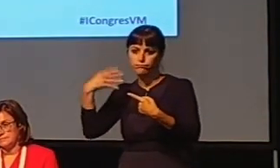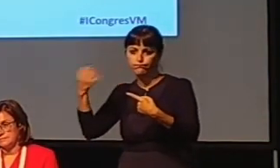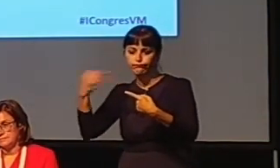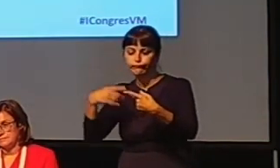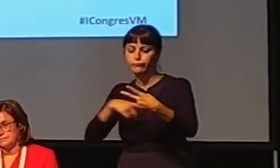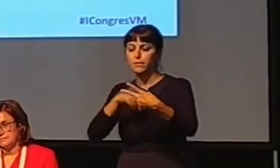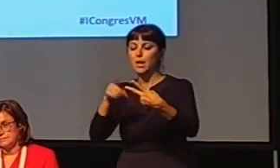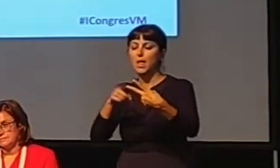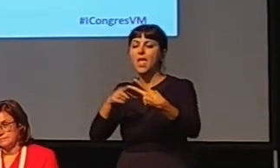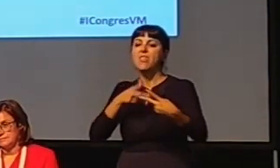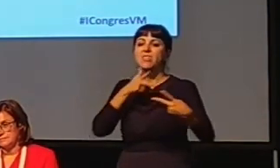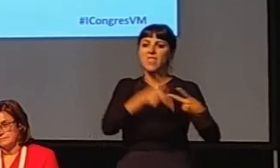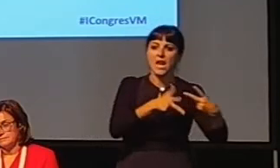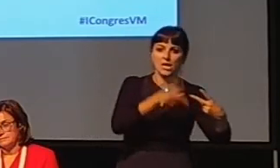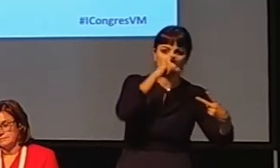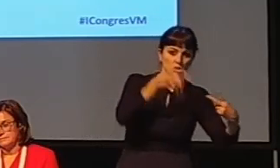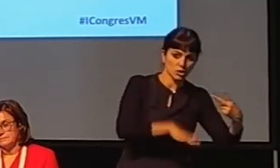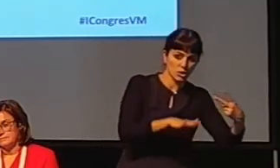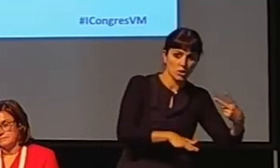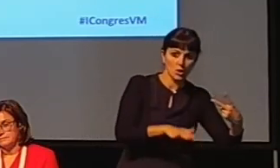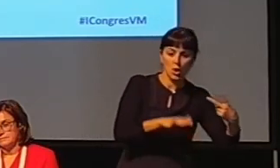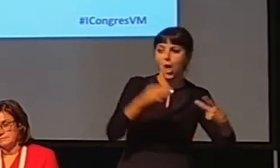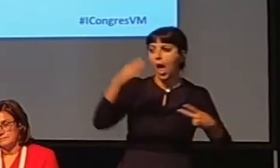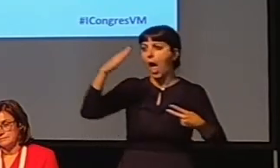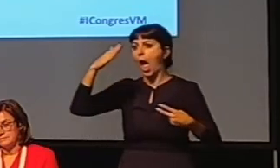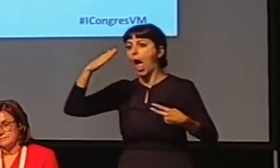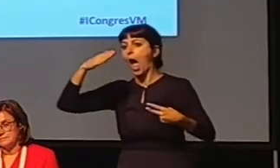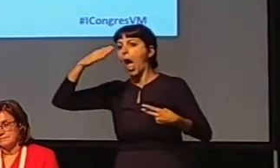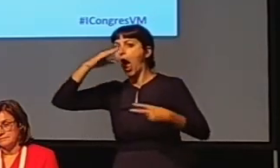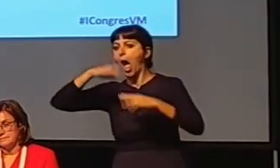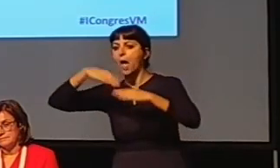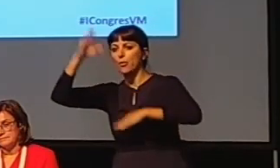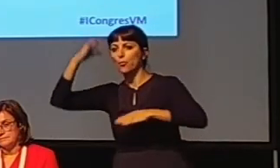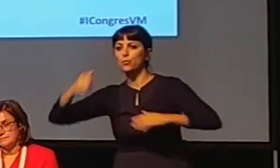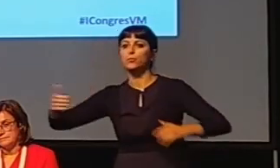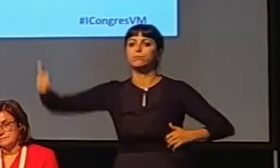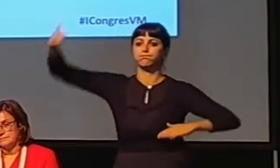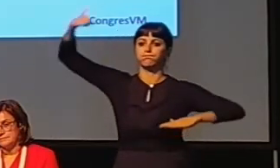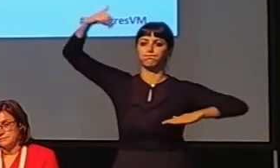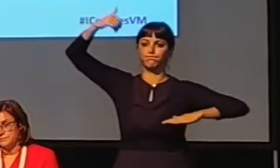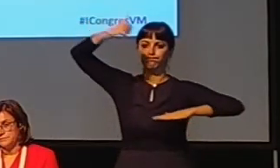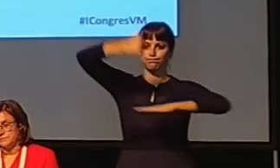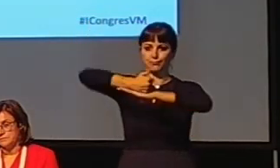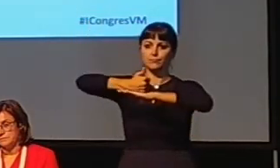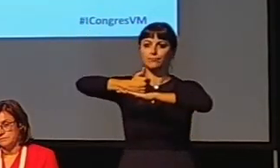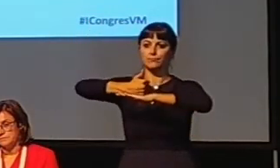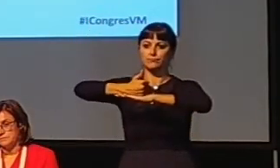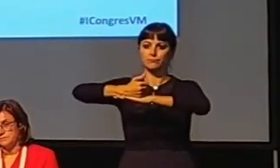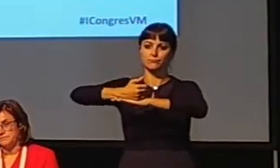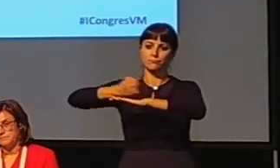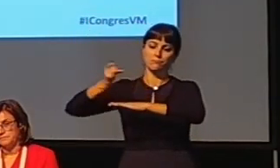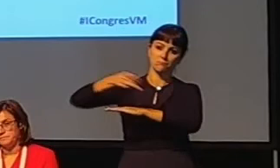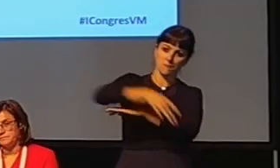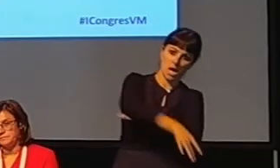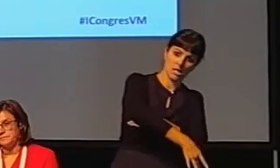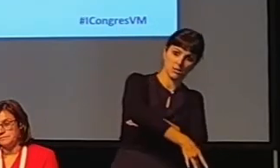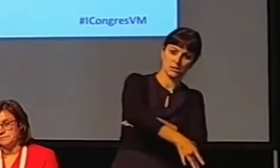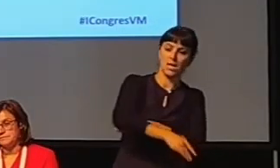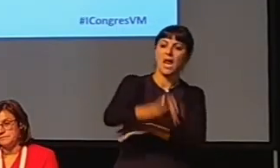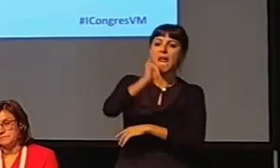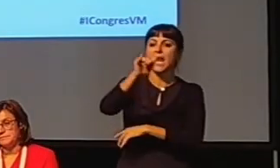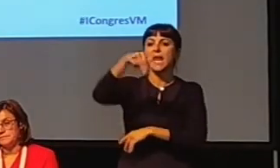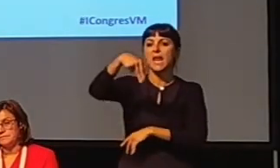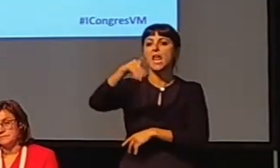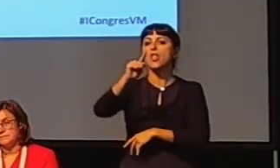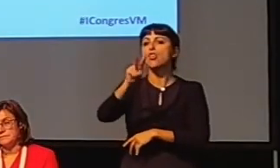los adultos por encima de los derechos de los niños. Indubio pro reo no, indubio protejo. Porque si tengo que hacer algo, es